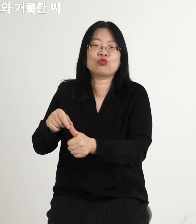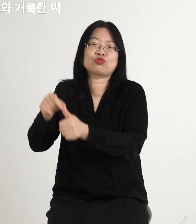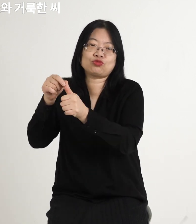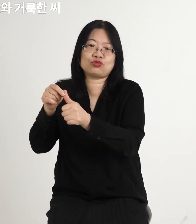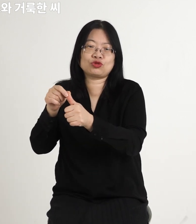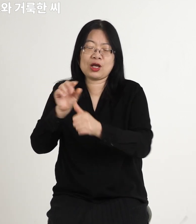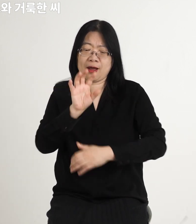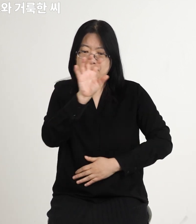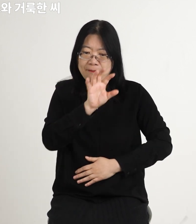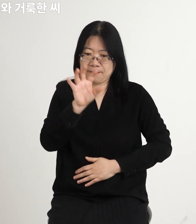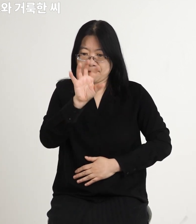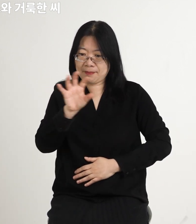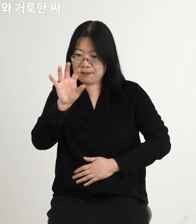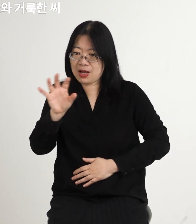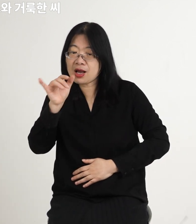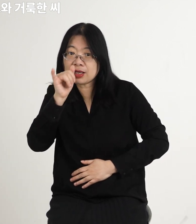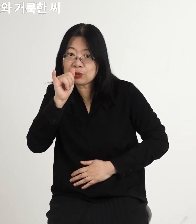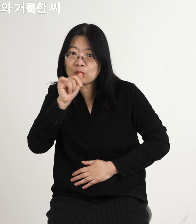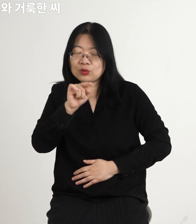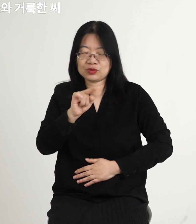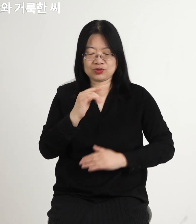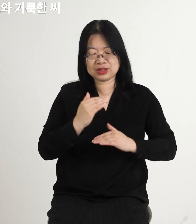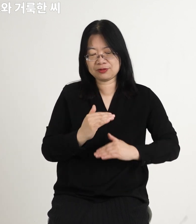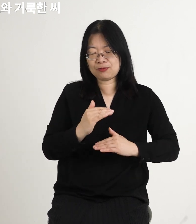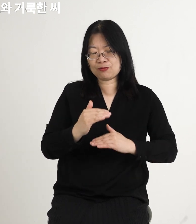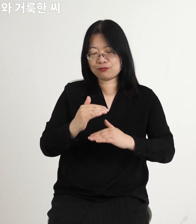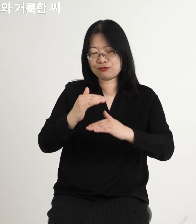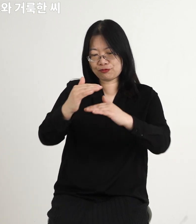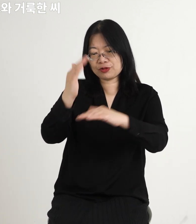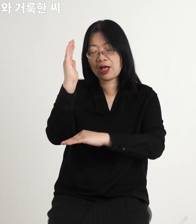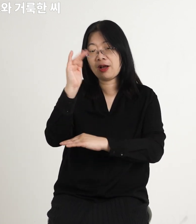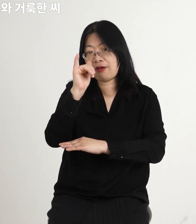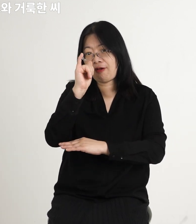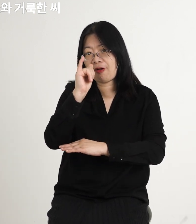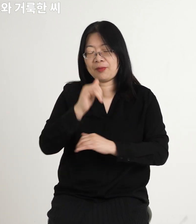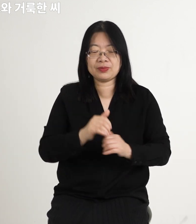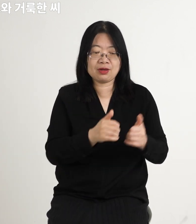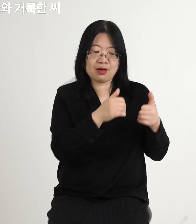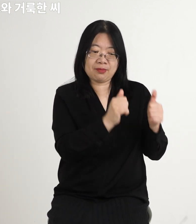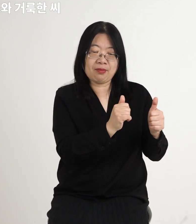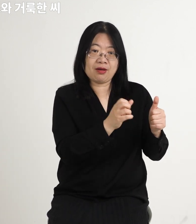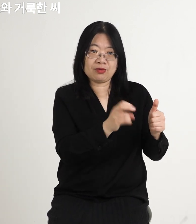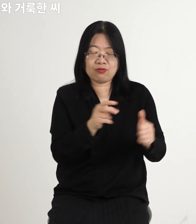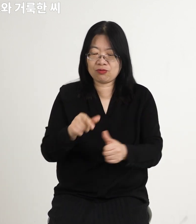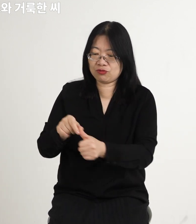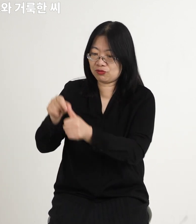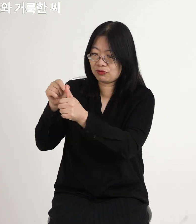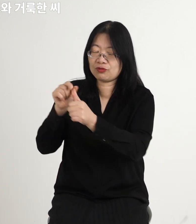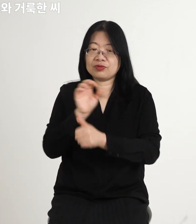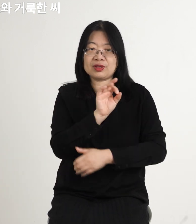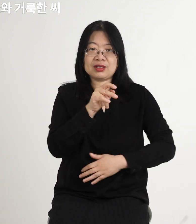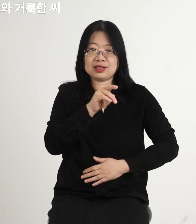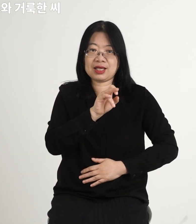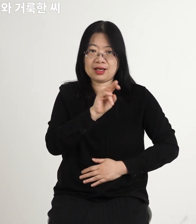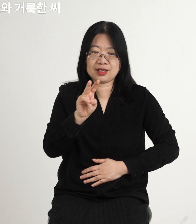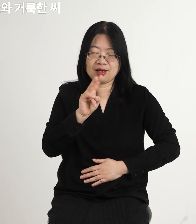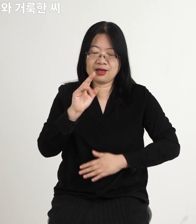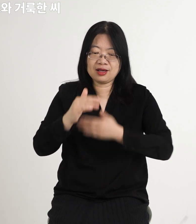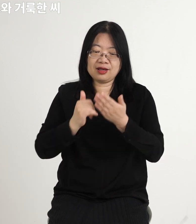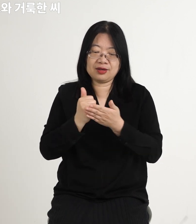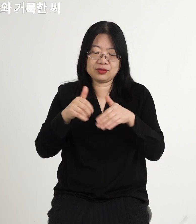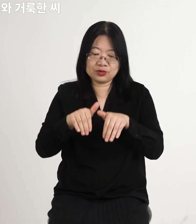과정의 이야기를 오늘 그러면 심판과 구원이 이사야 선지자가